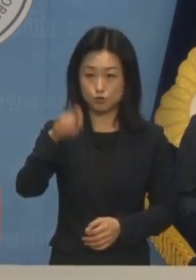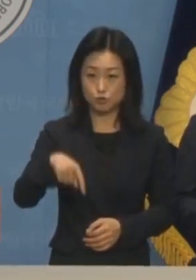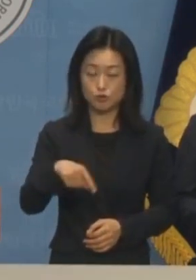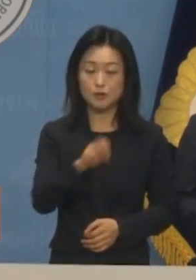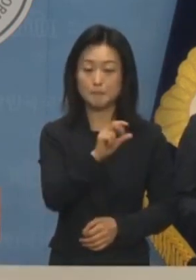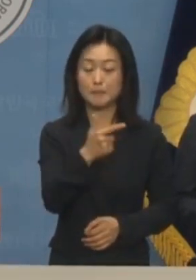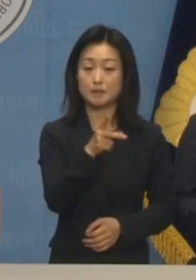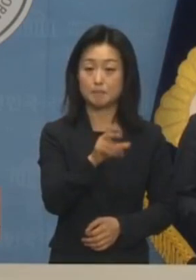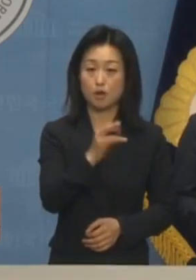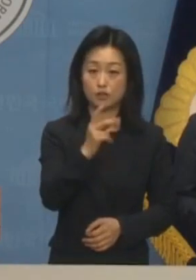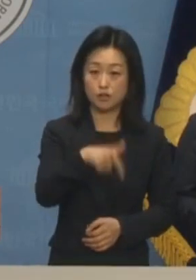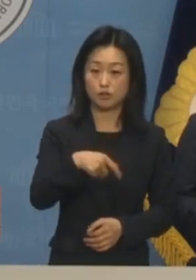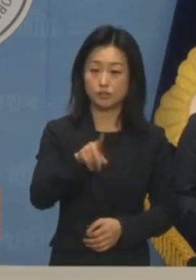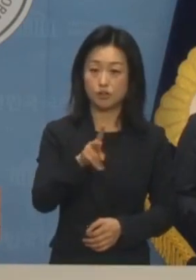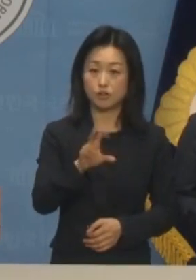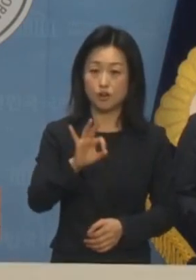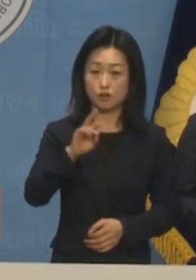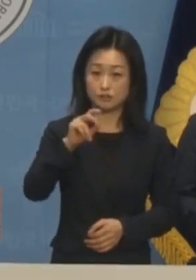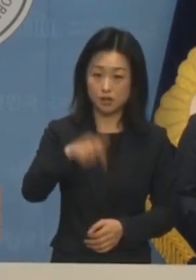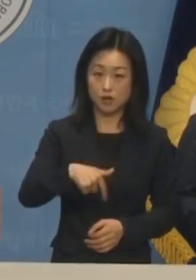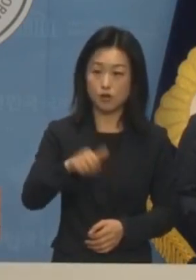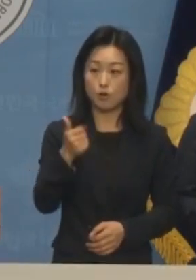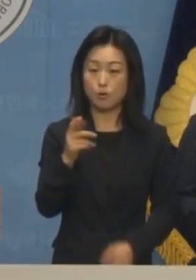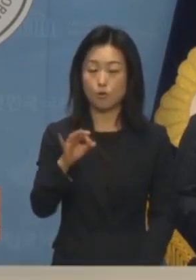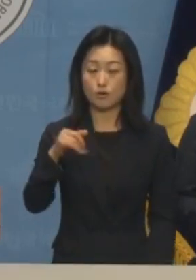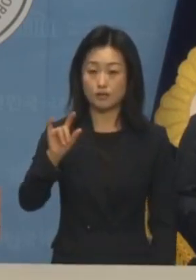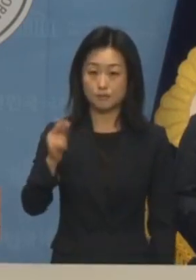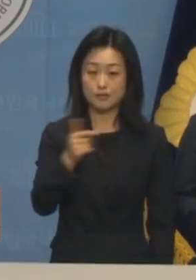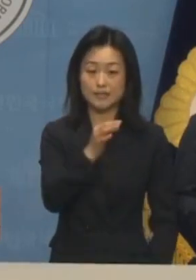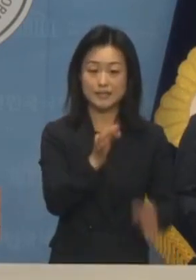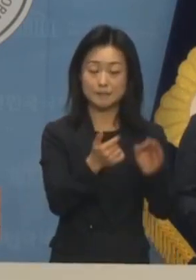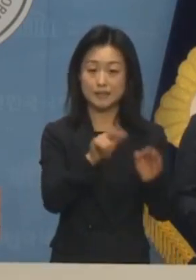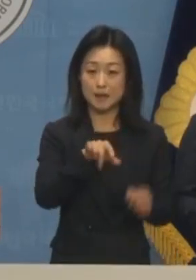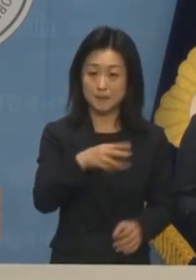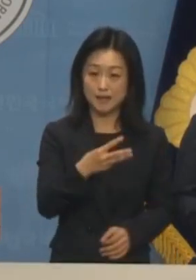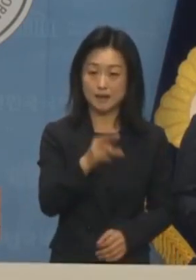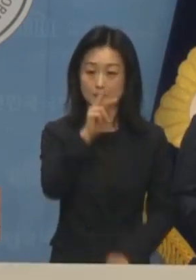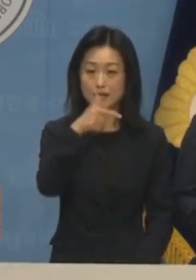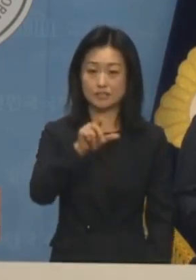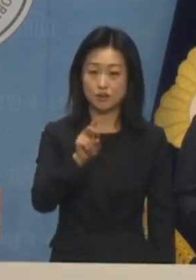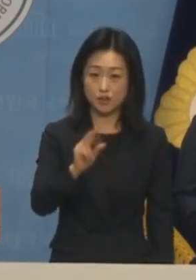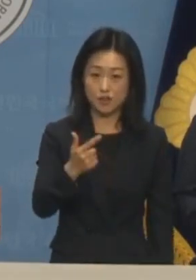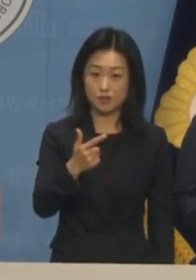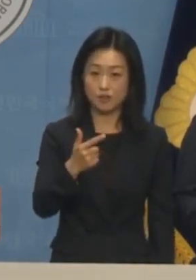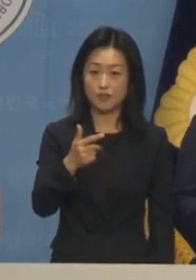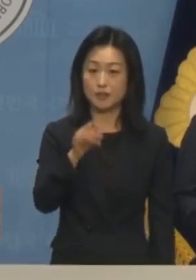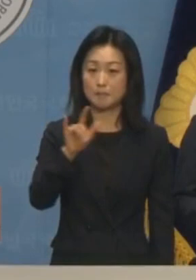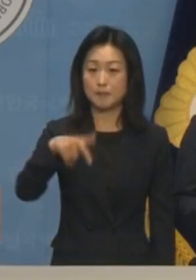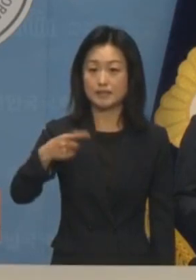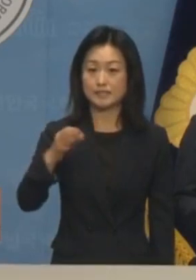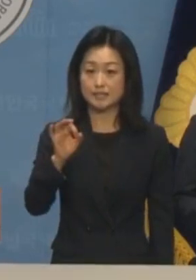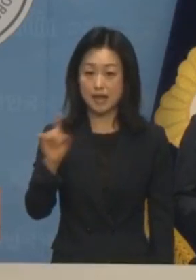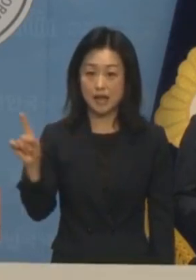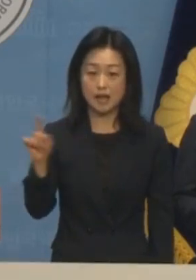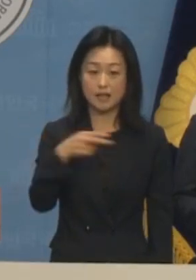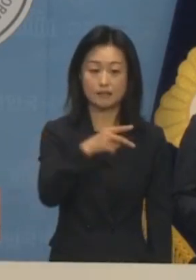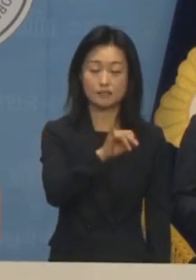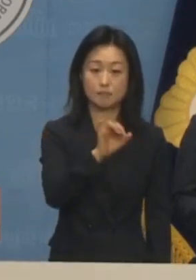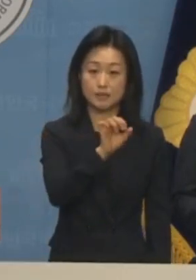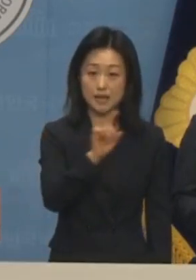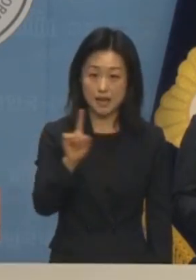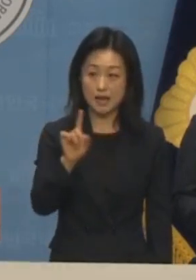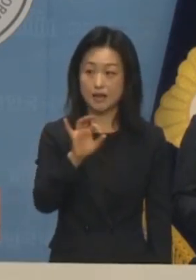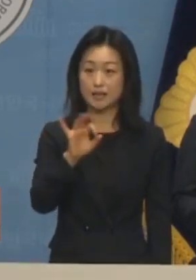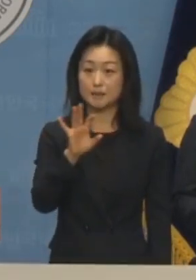민벽덕, 서영석, 이수진, 홍기원, 김남근, 김남희, 박정현, 박희승, 백승아, 서미화학, 이기현, 이재강,